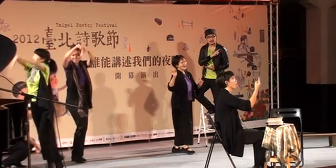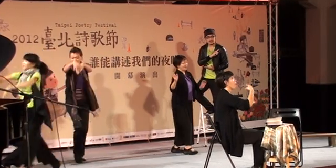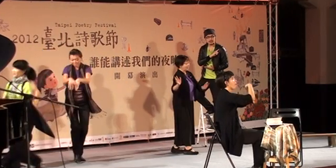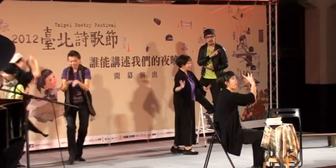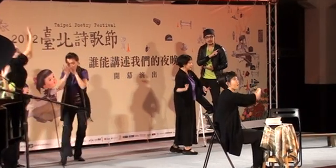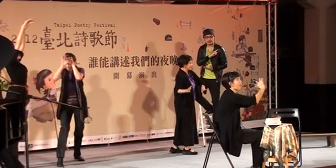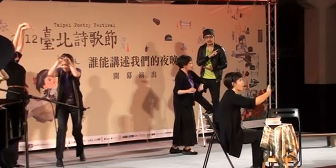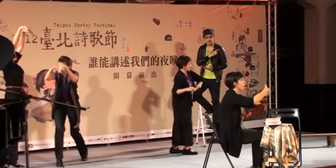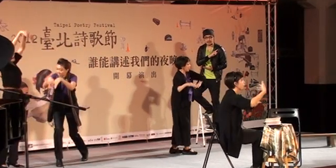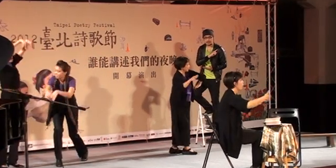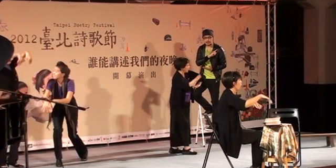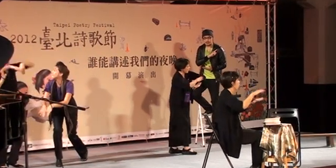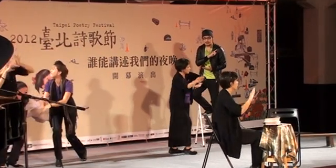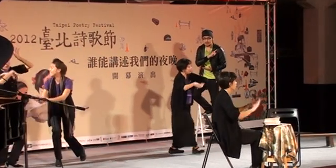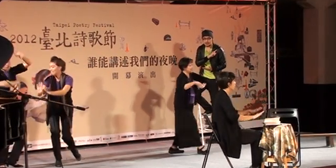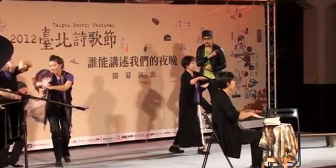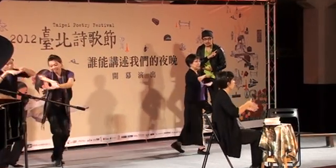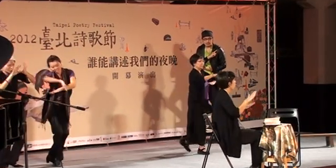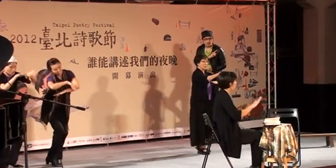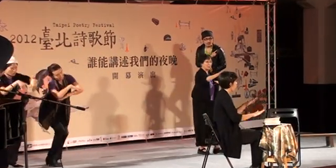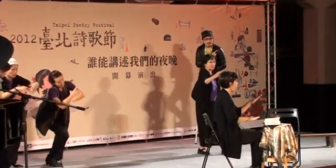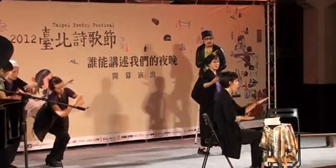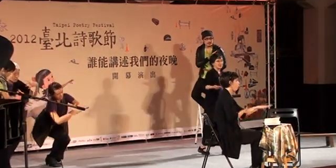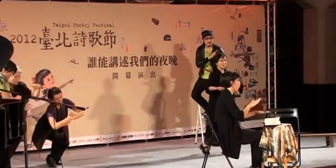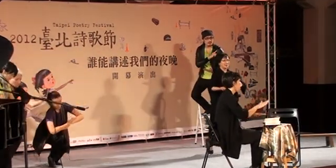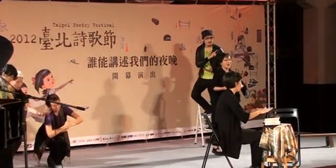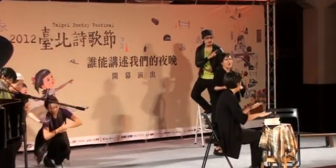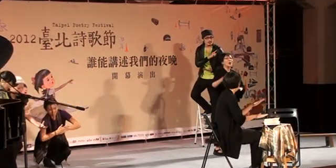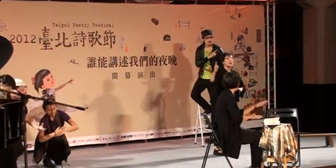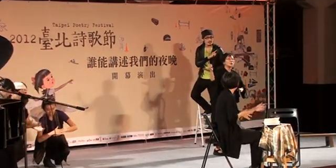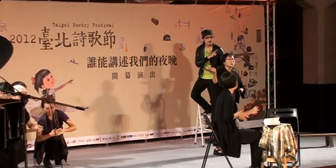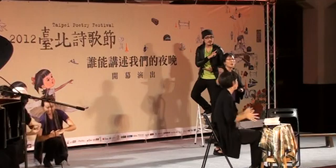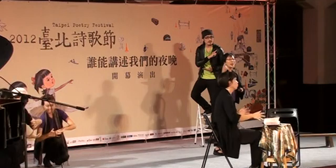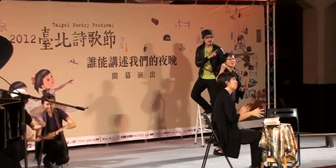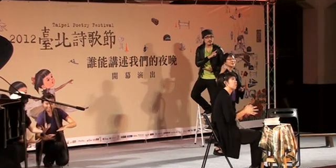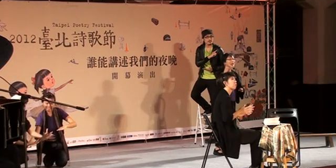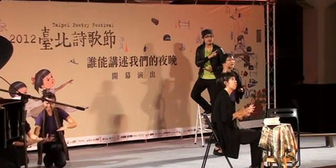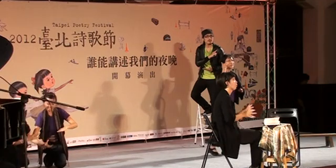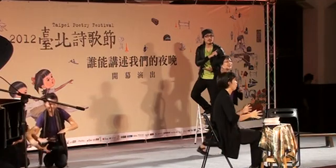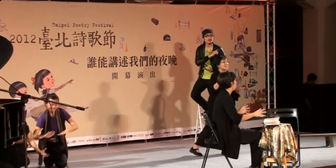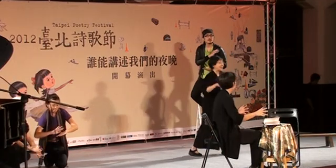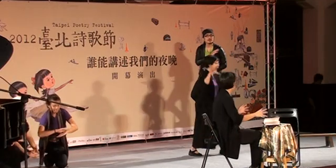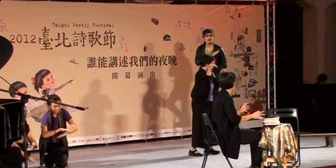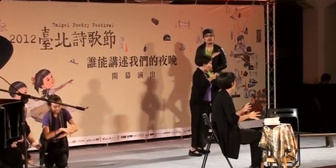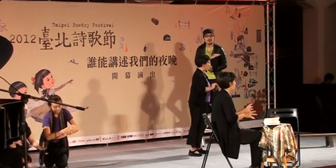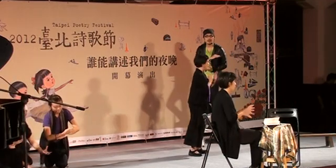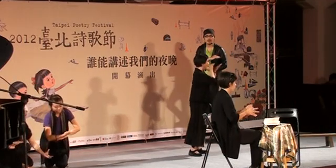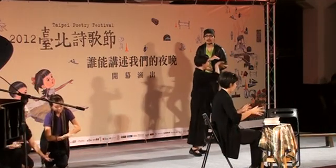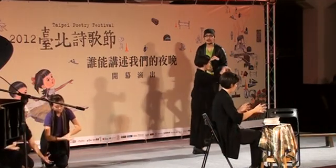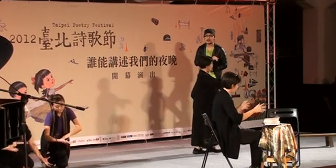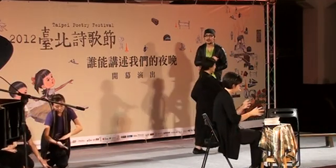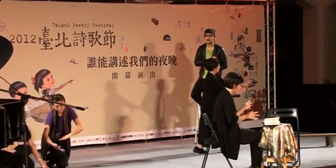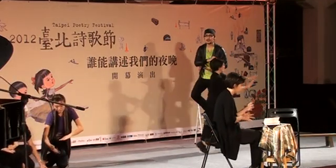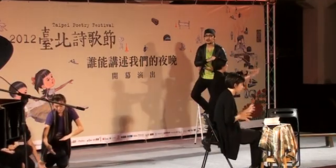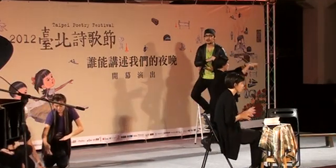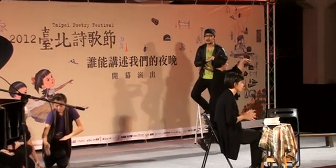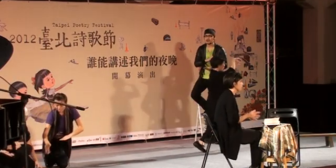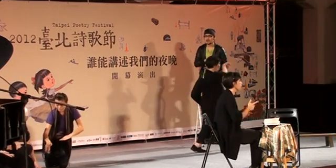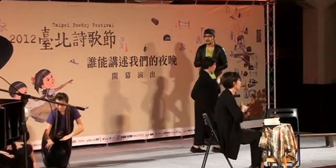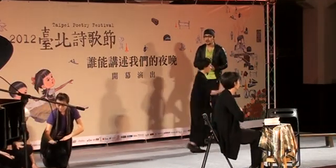而沿岸的波石多半是来自海浪，